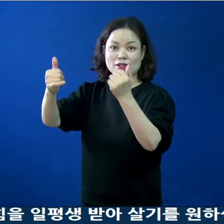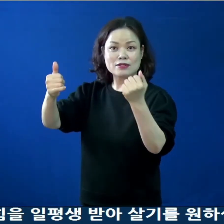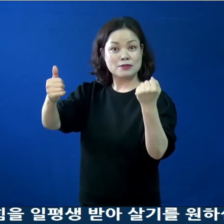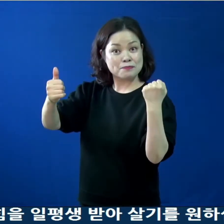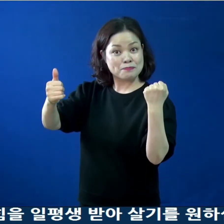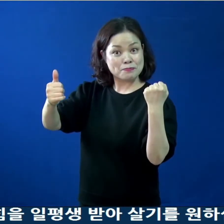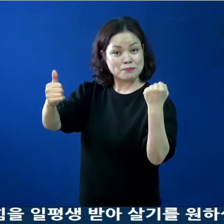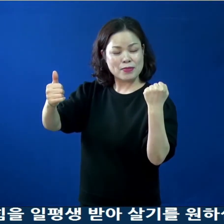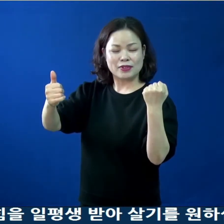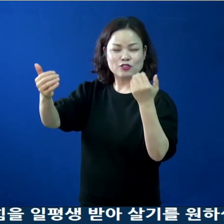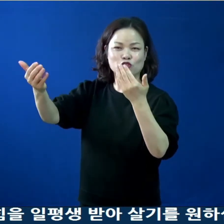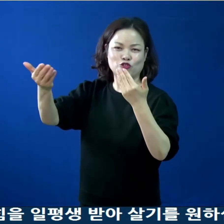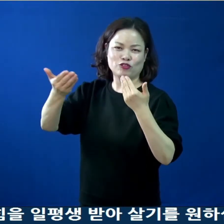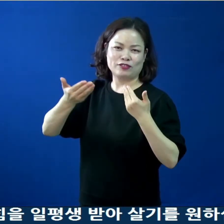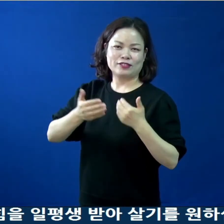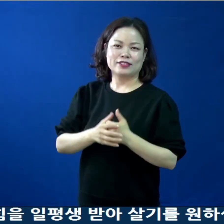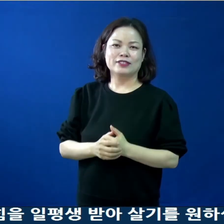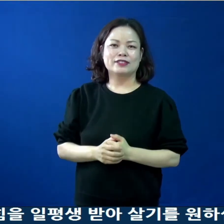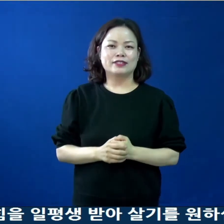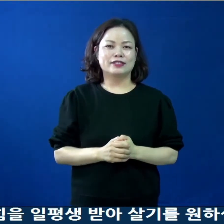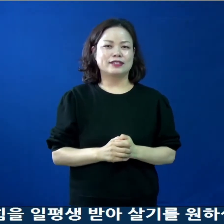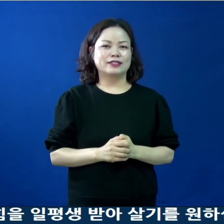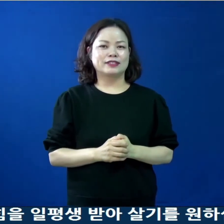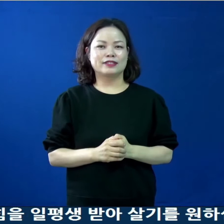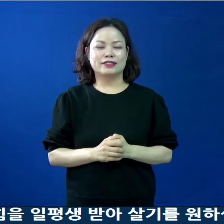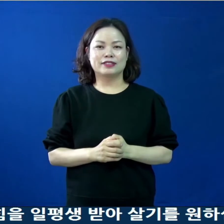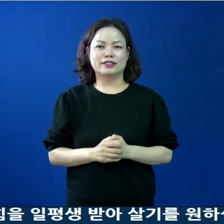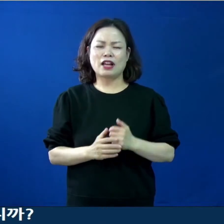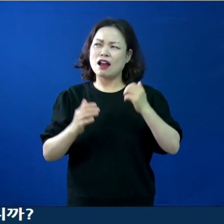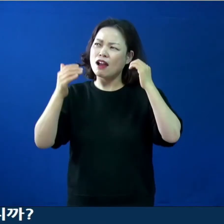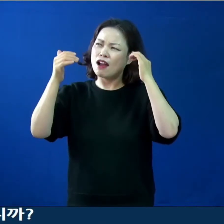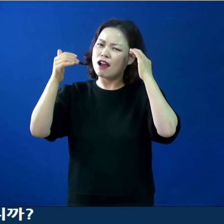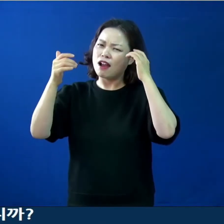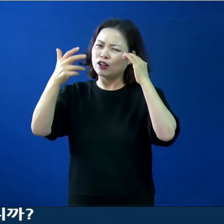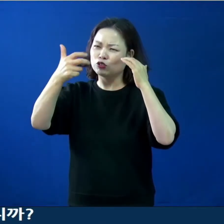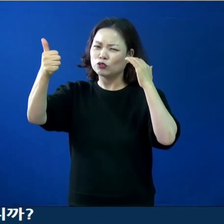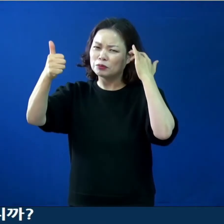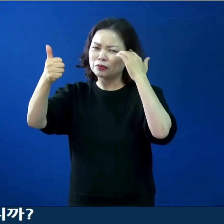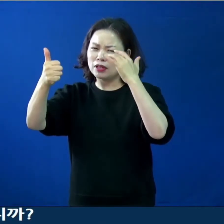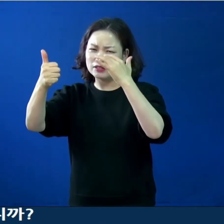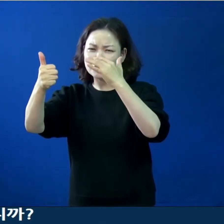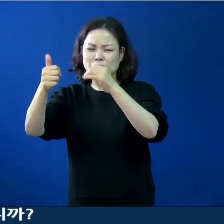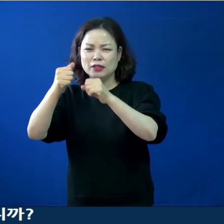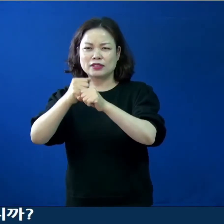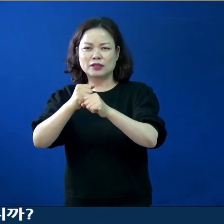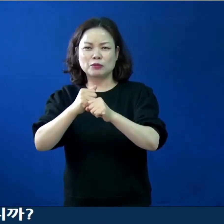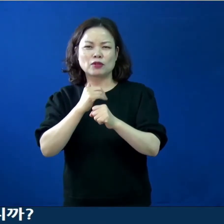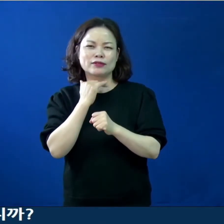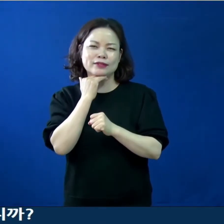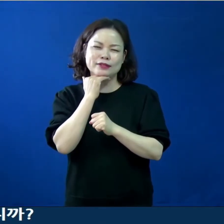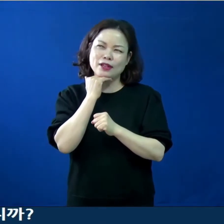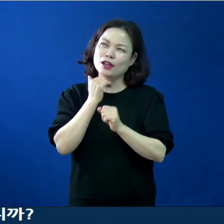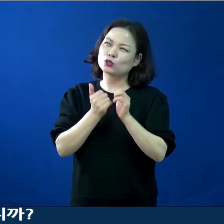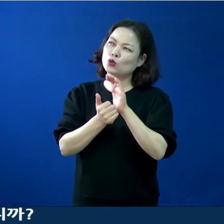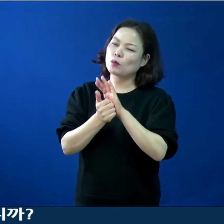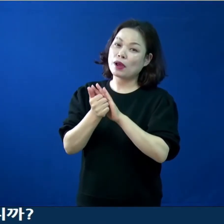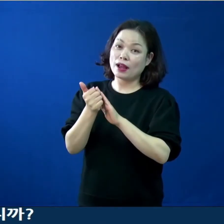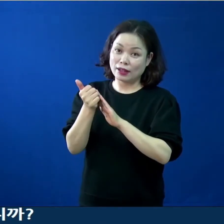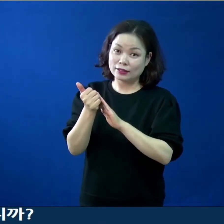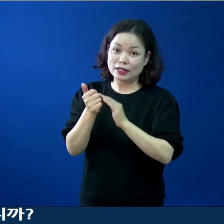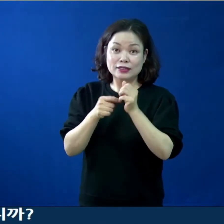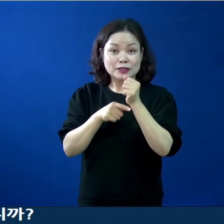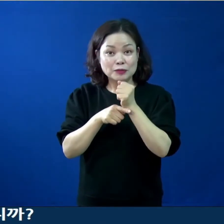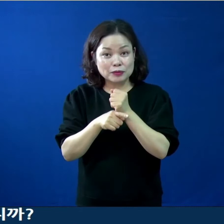힘이 주어진다는 것이죠. 이 앙망, 원문적 의미는 뭐 기다리다, 소망하다 이런